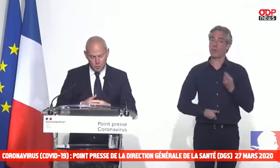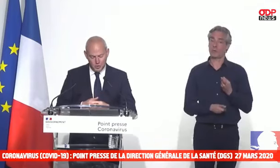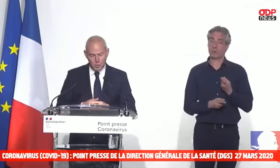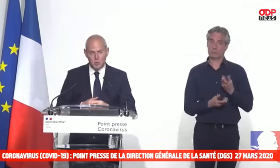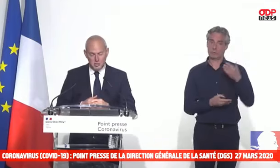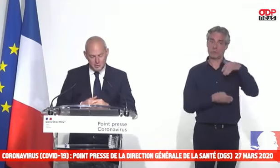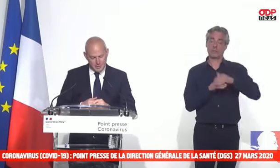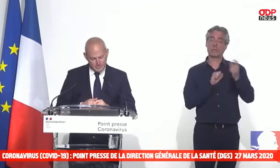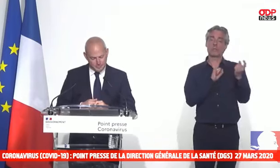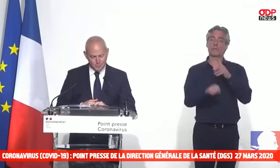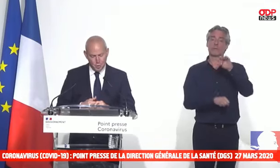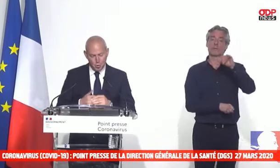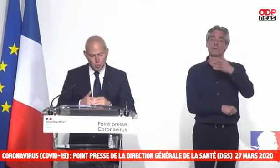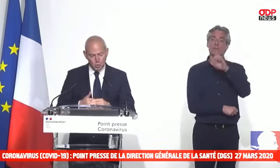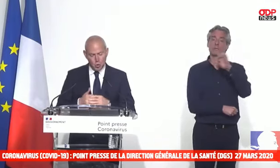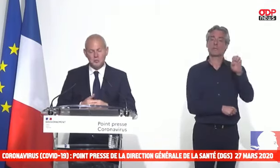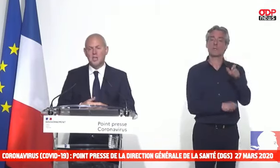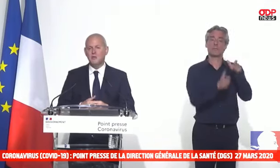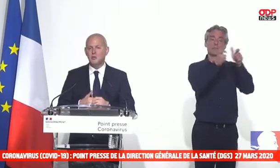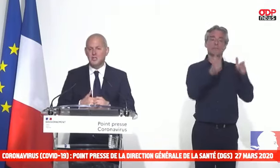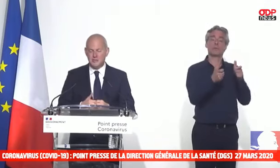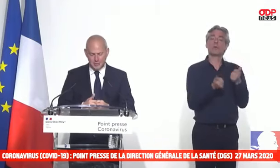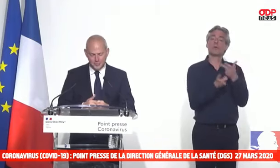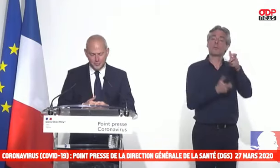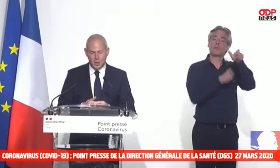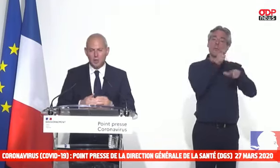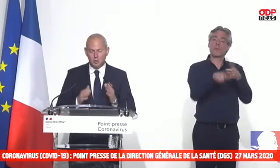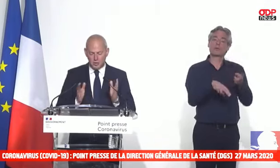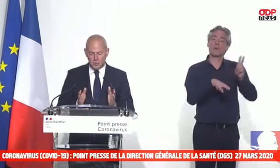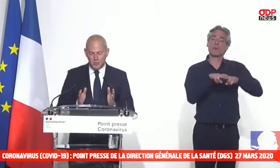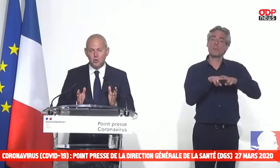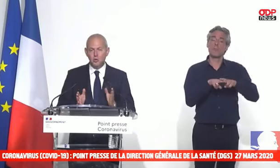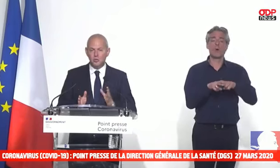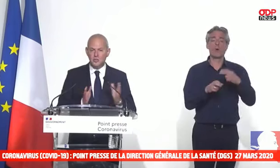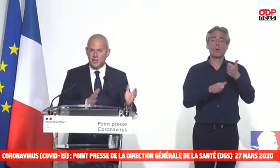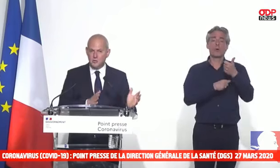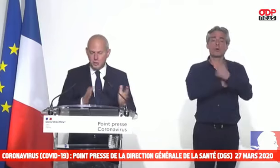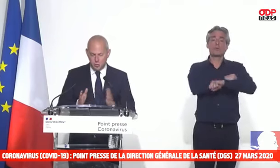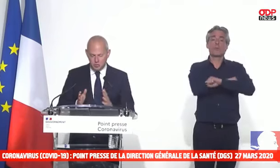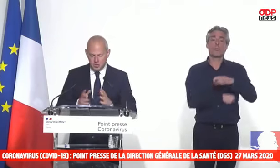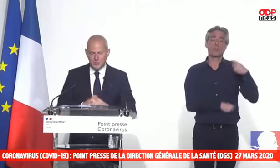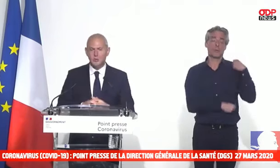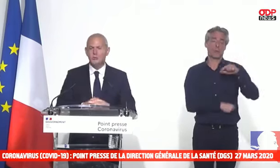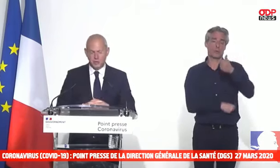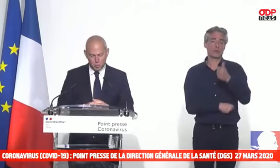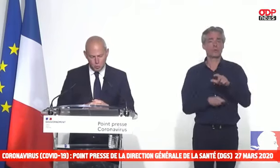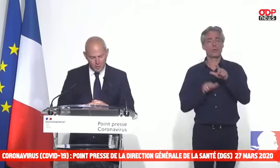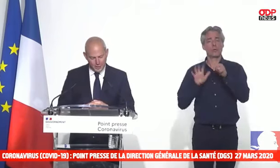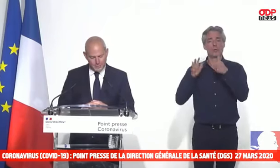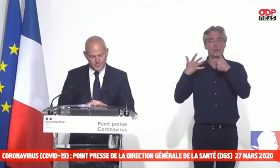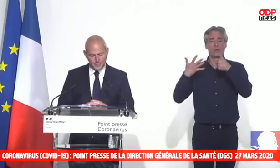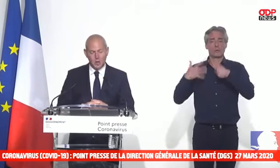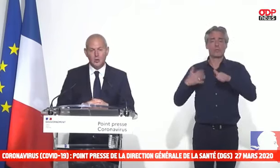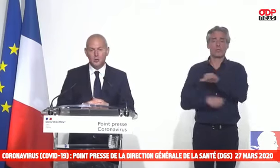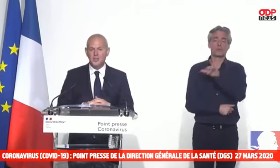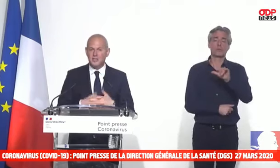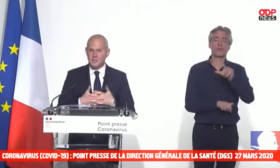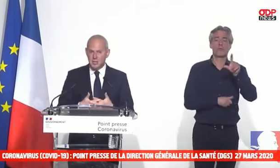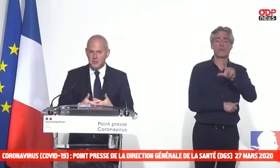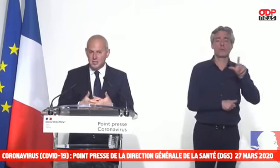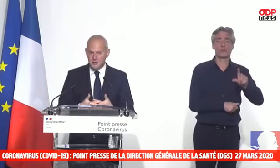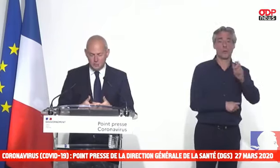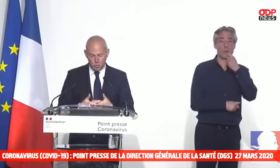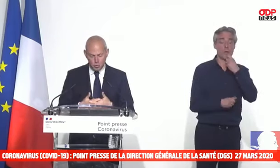nous provient de l'INSEE. Le nombre observé de décès sur la semaine 12, qui est la semaine du 16 au 22 mars,